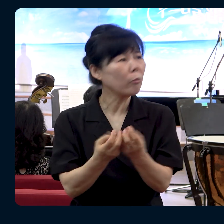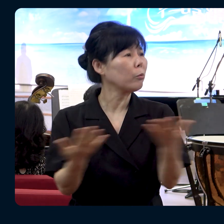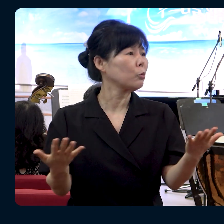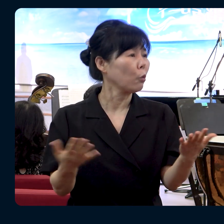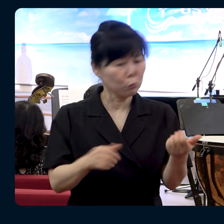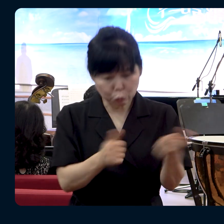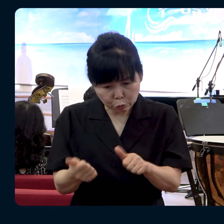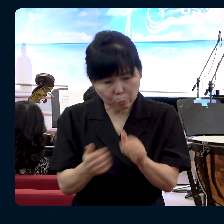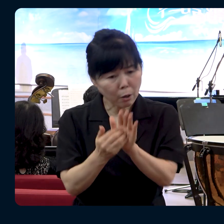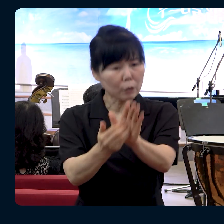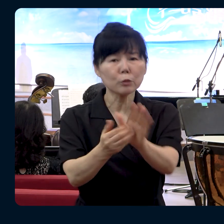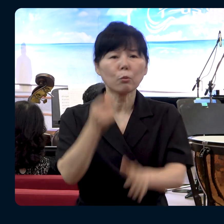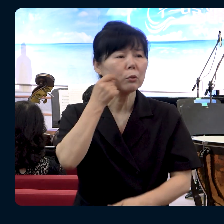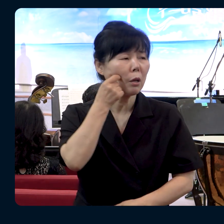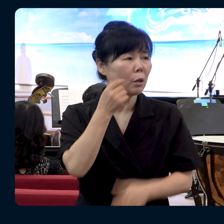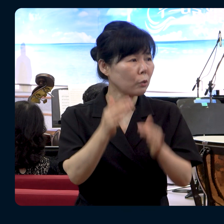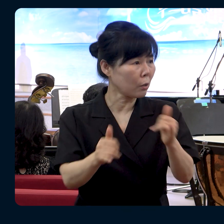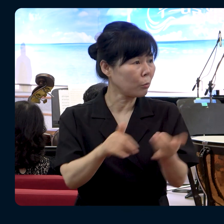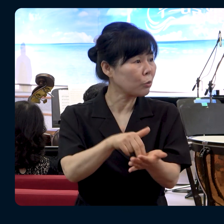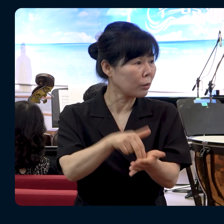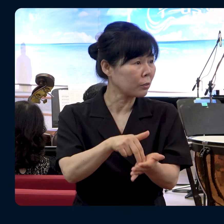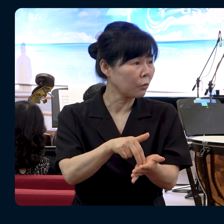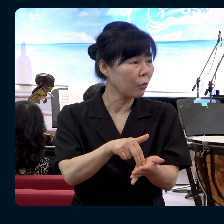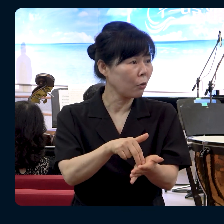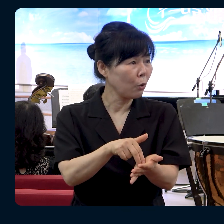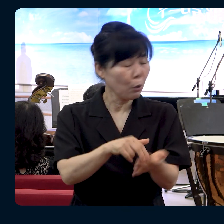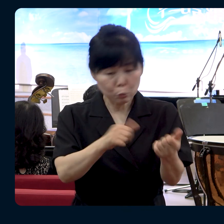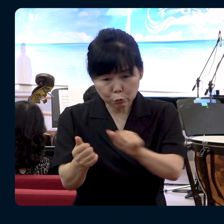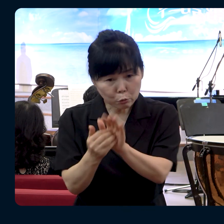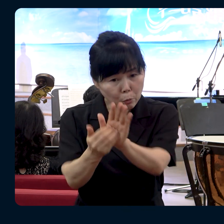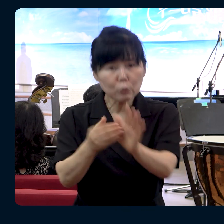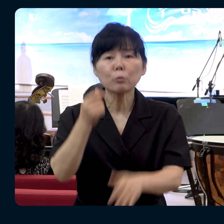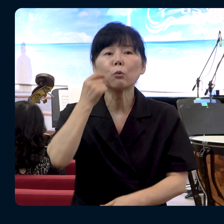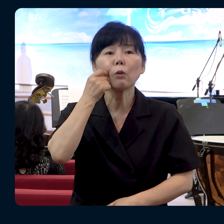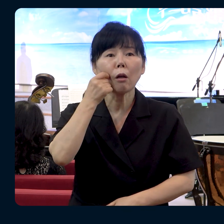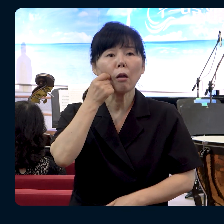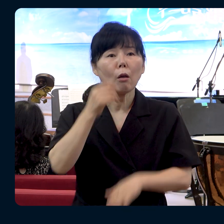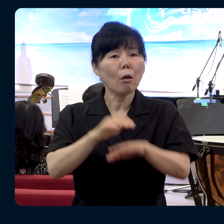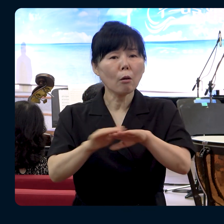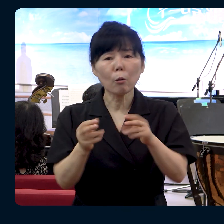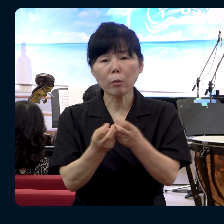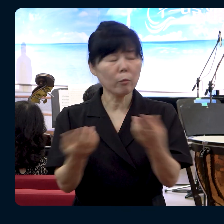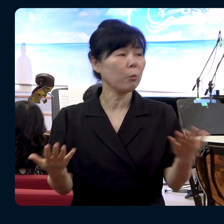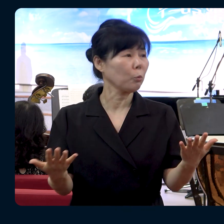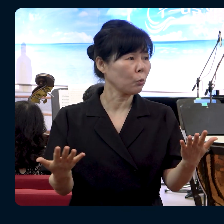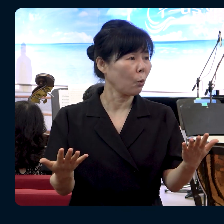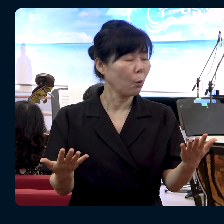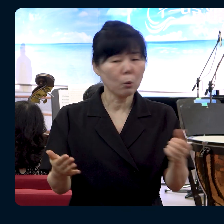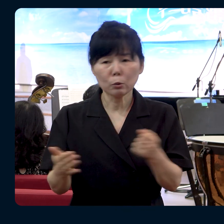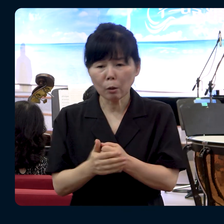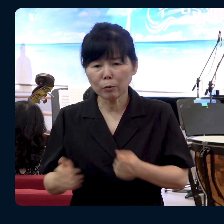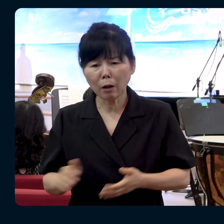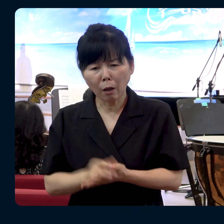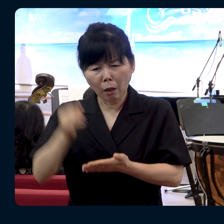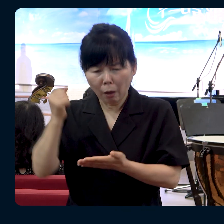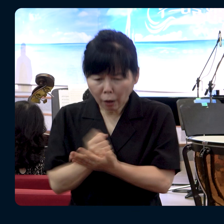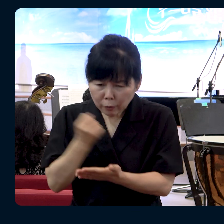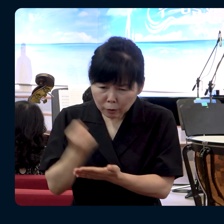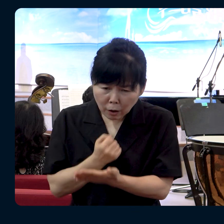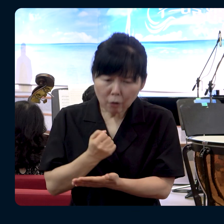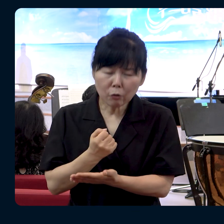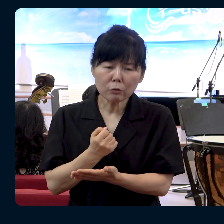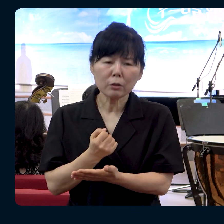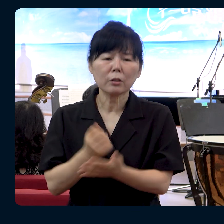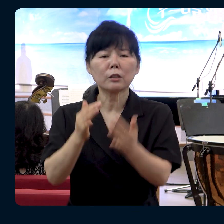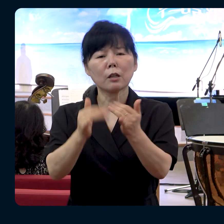인간은 그렇게 창조되지 않았는데 죽음 앞에서 어찌할 수 없어서 발만 동동 구르고 있는 그